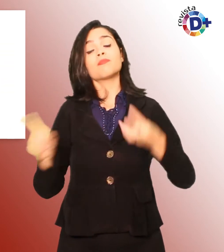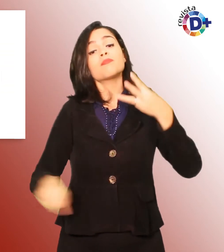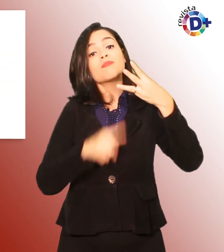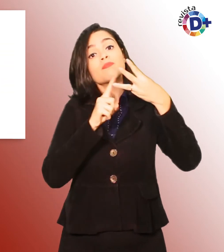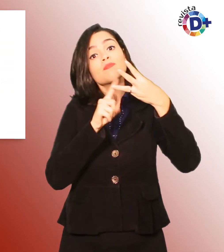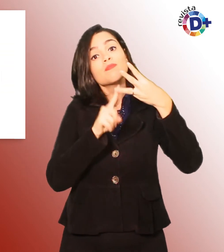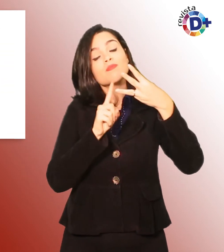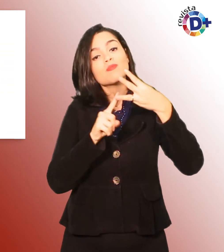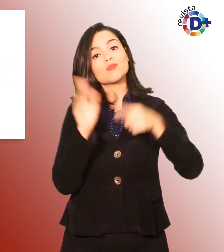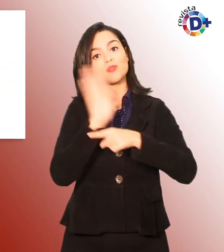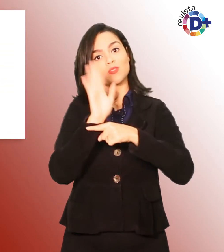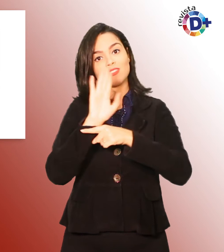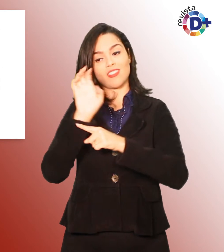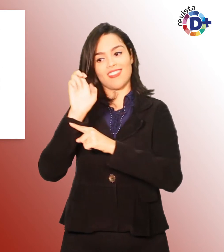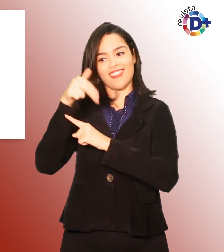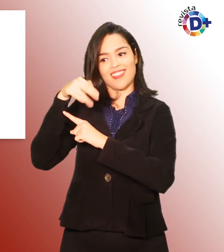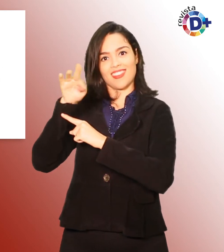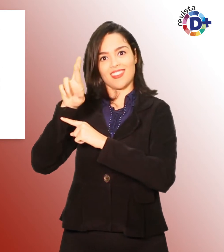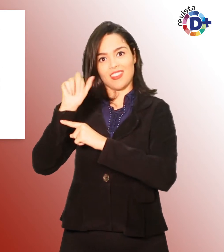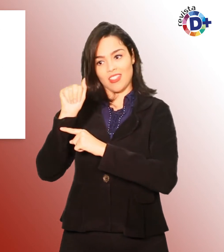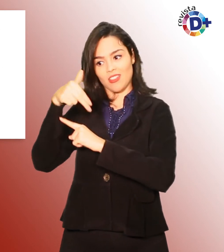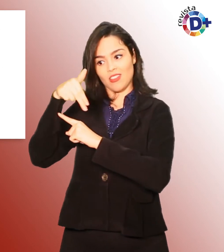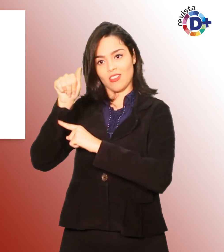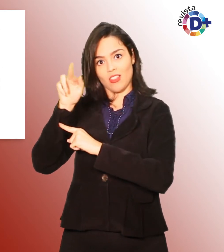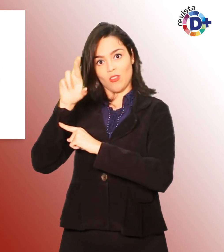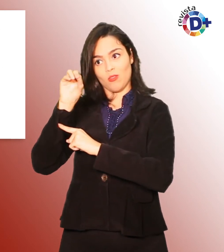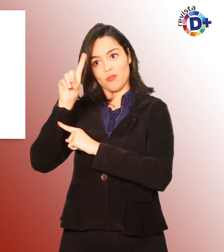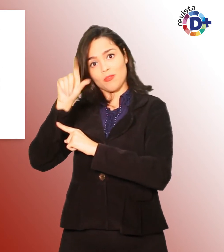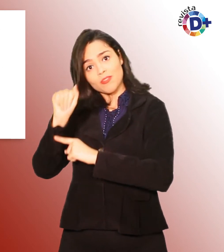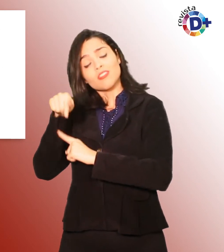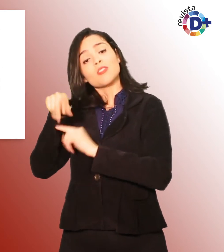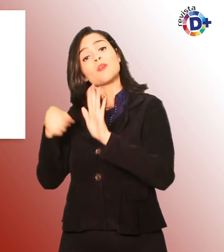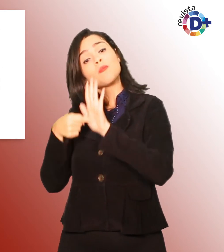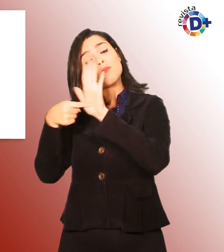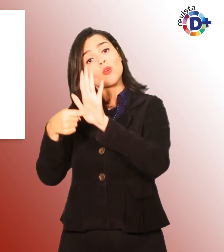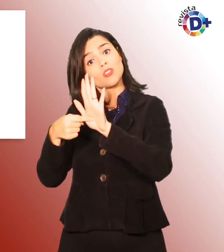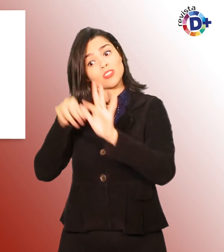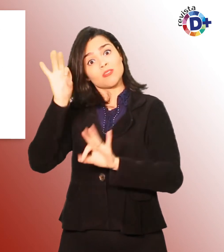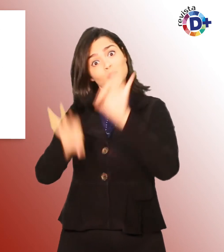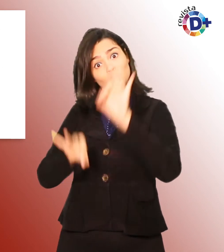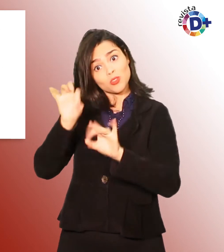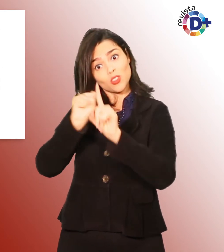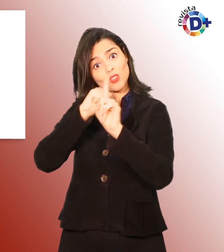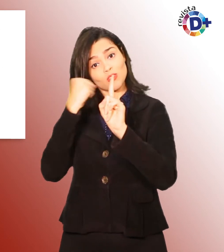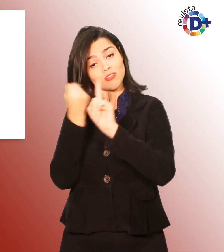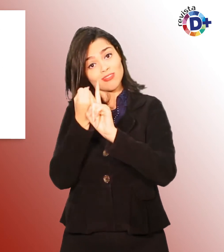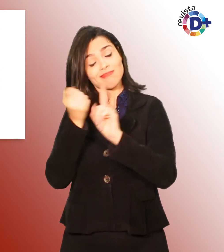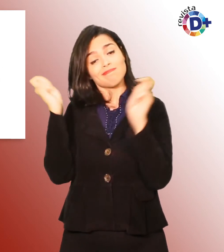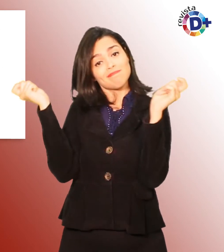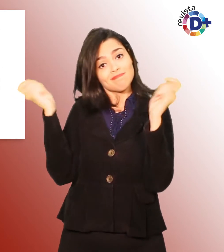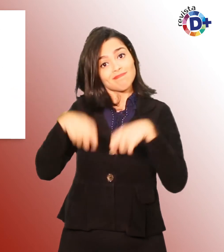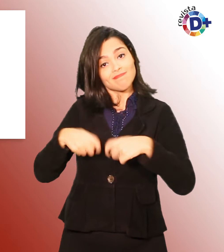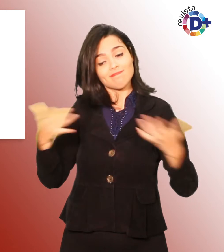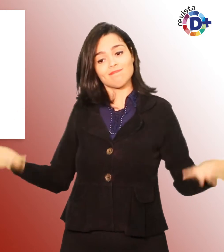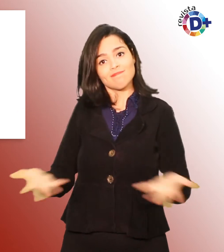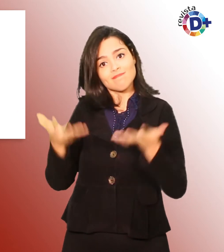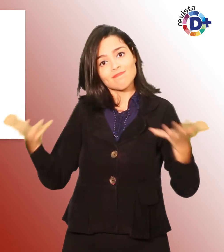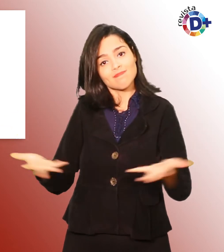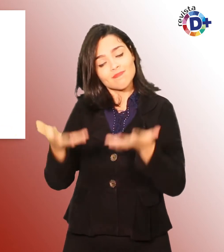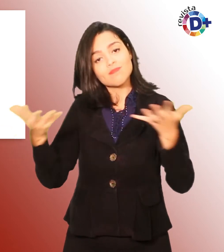roda mostra como um projeto social pode possibilitar e estimular a apropriação